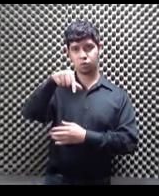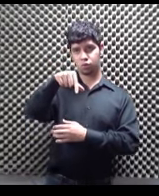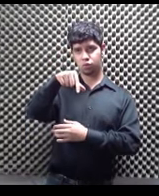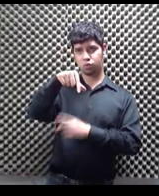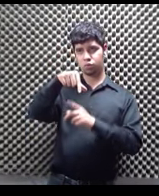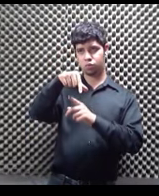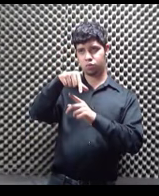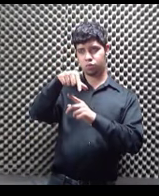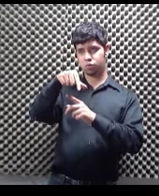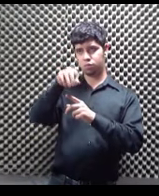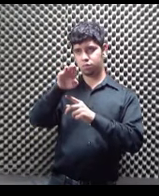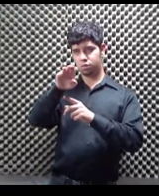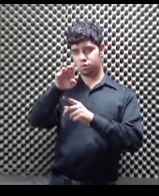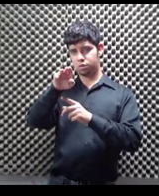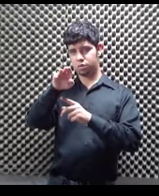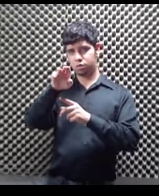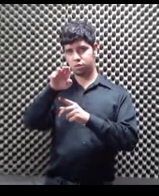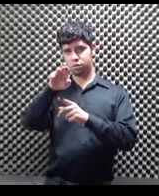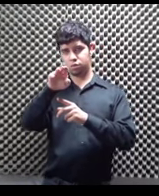¿Cómo es? ¡Ave María!